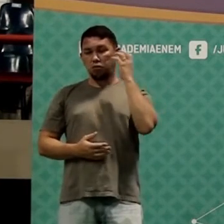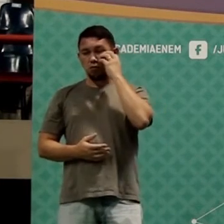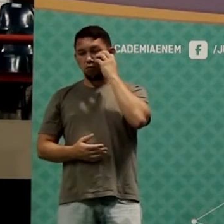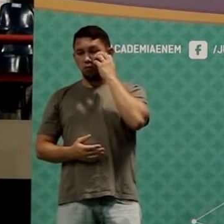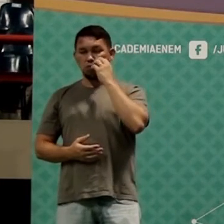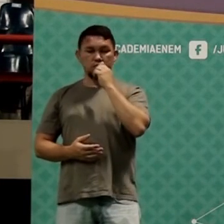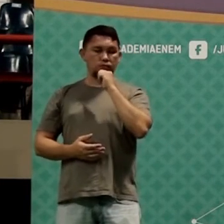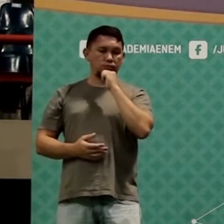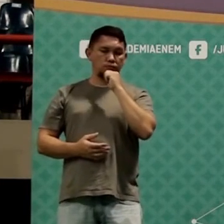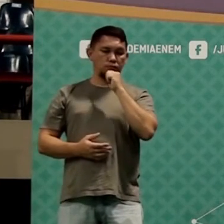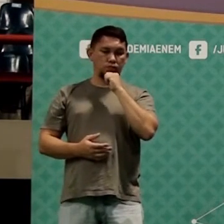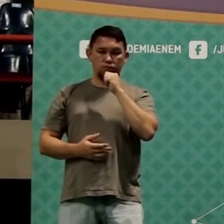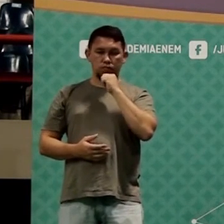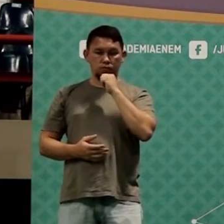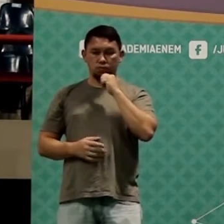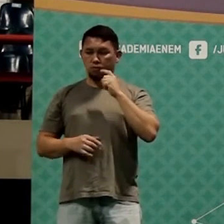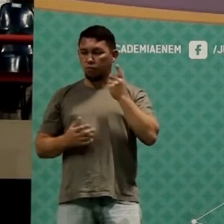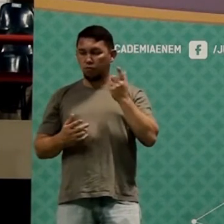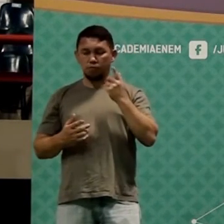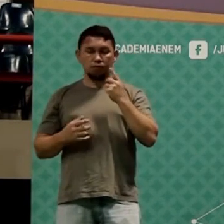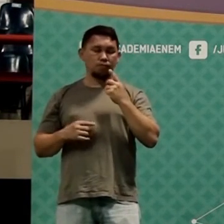ainda não são considerados